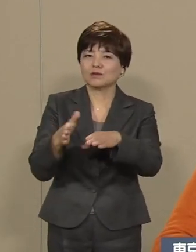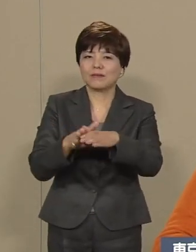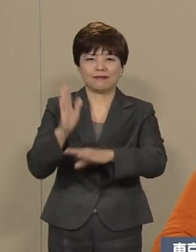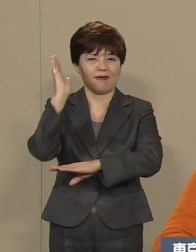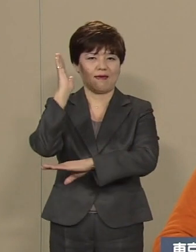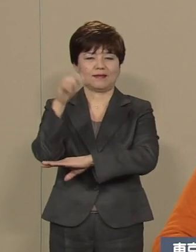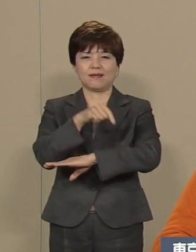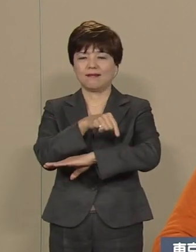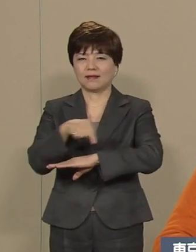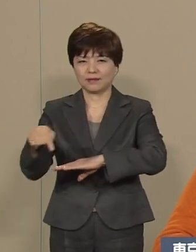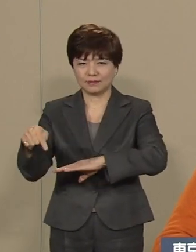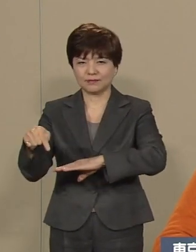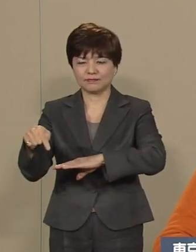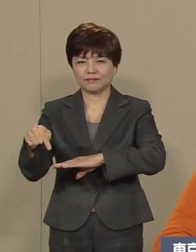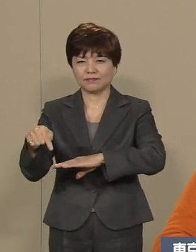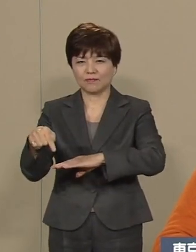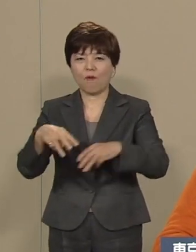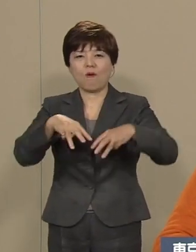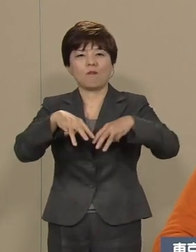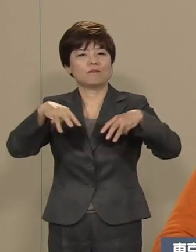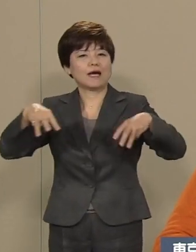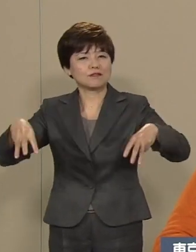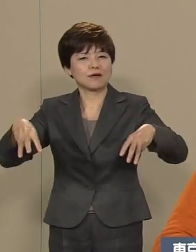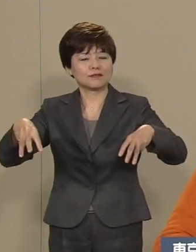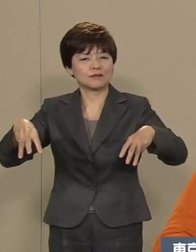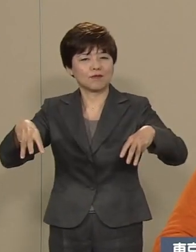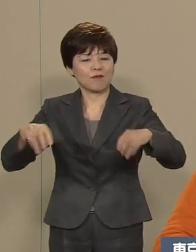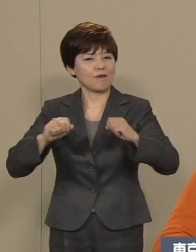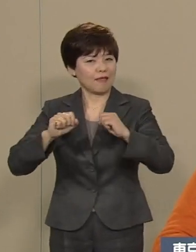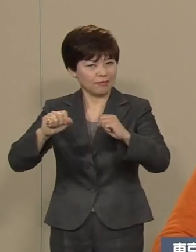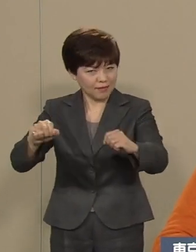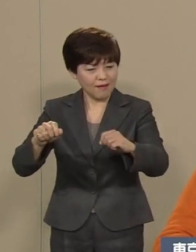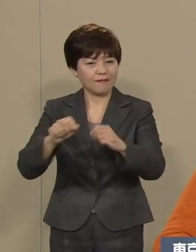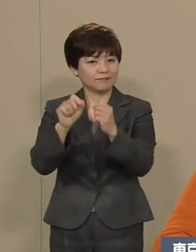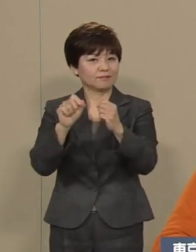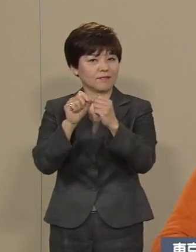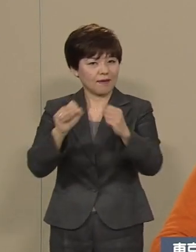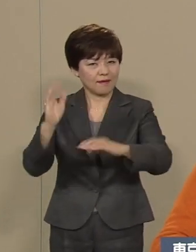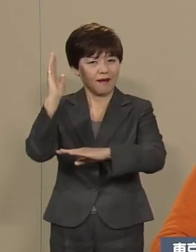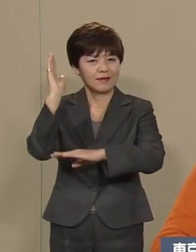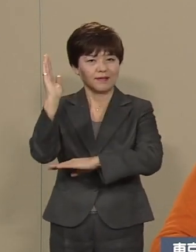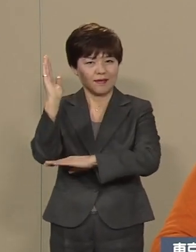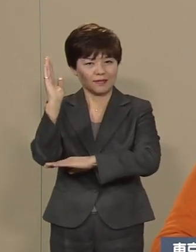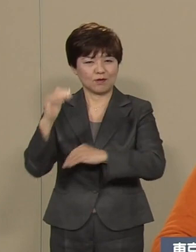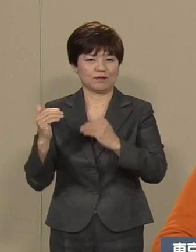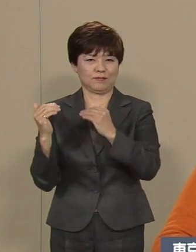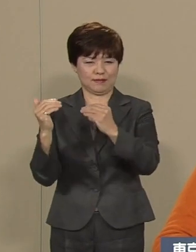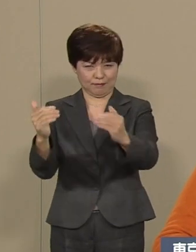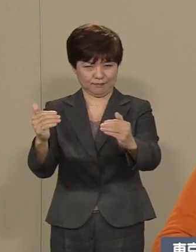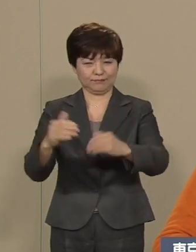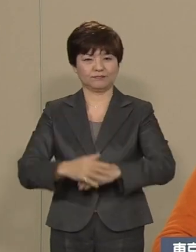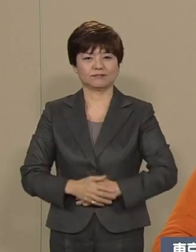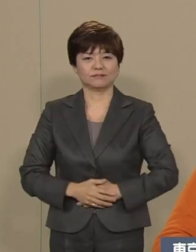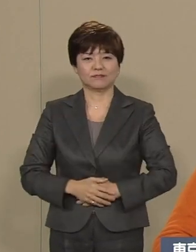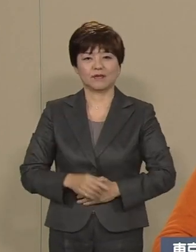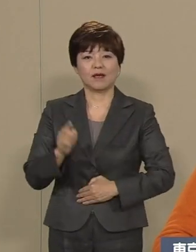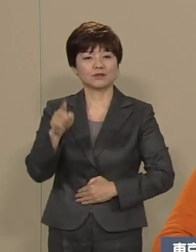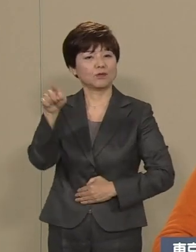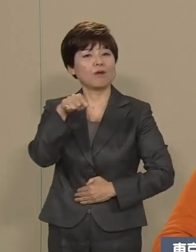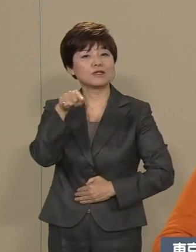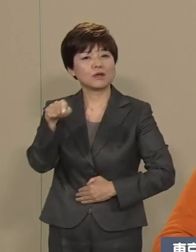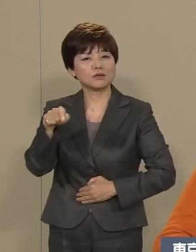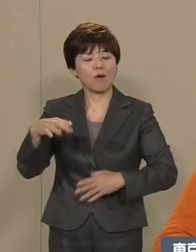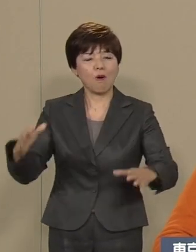政策人によって政治を進めていく政治であるその人の総合力